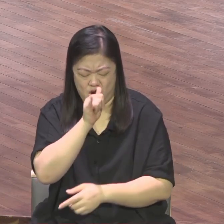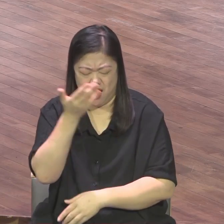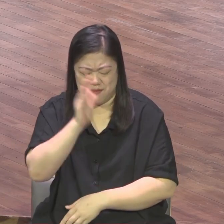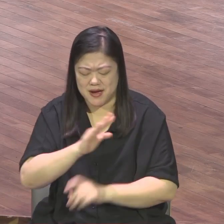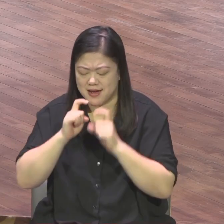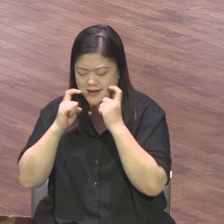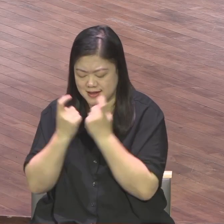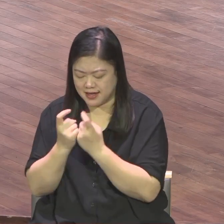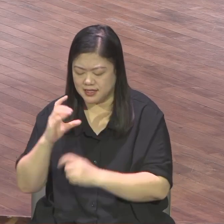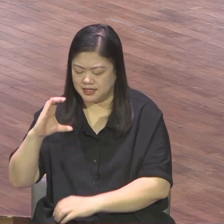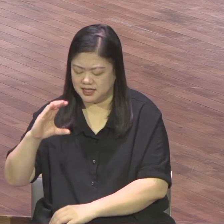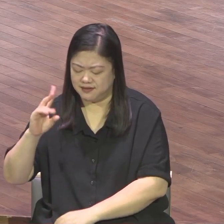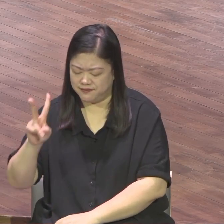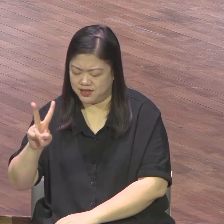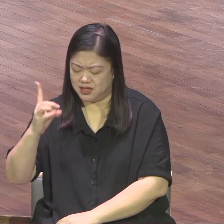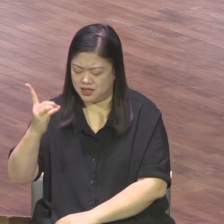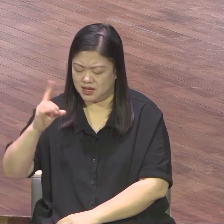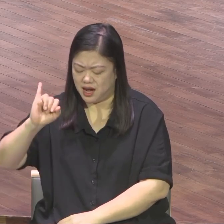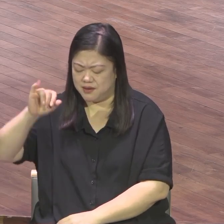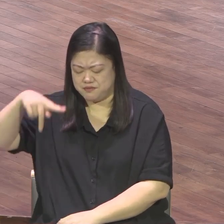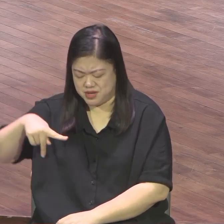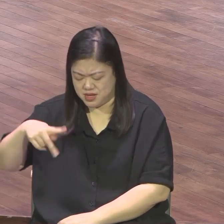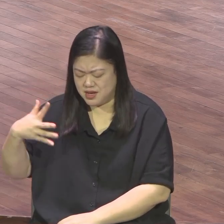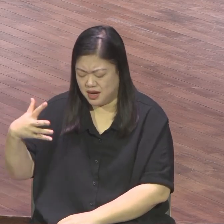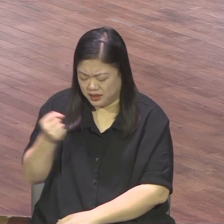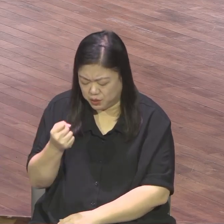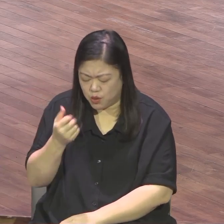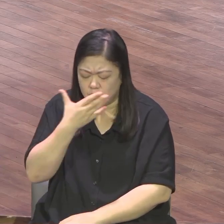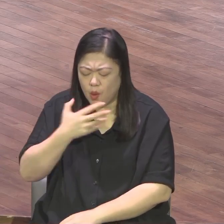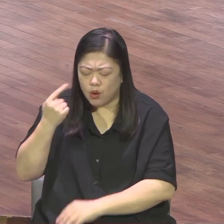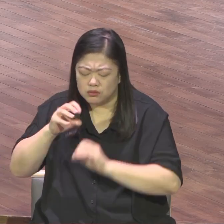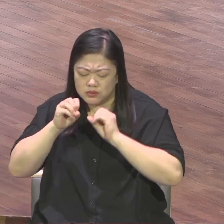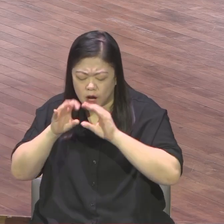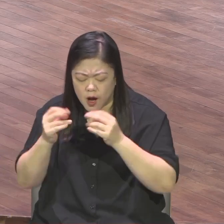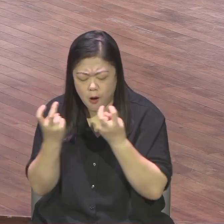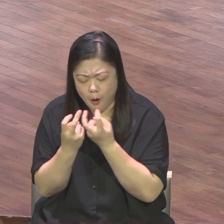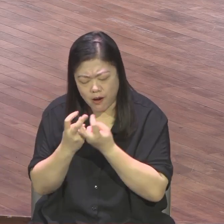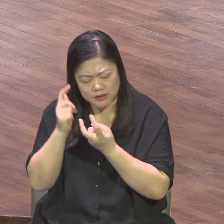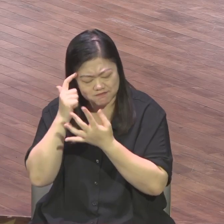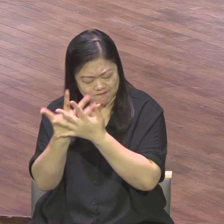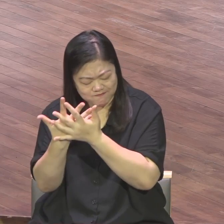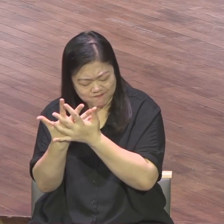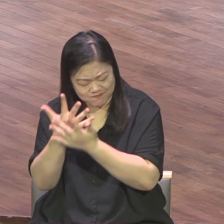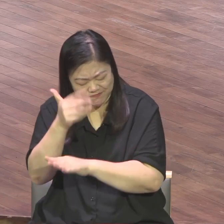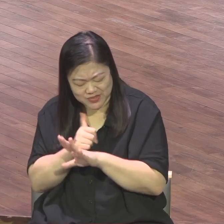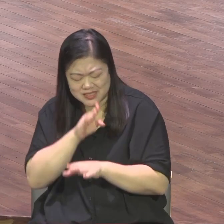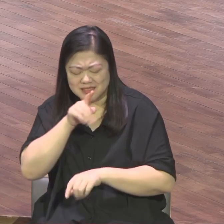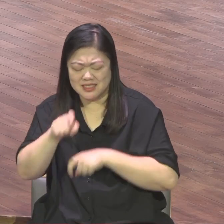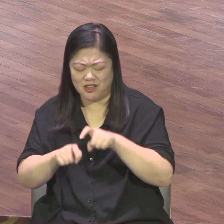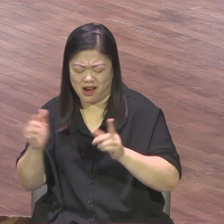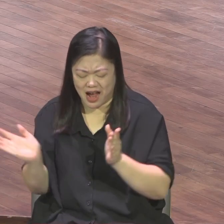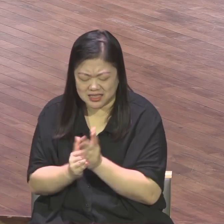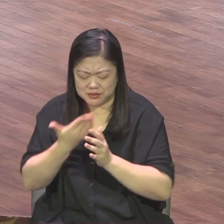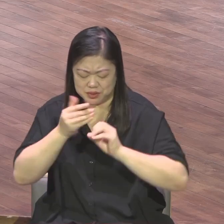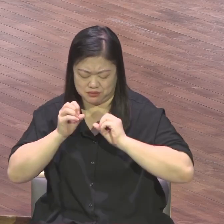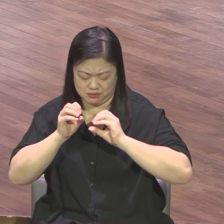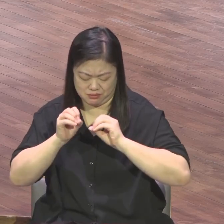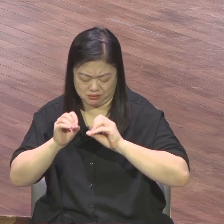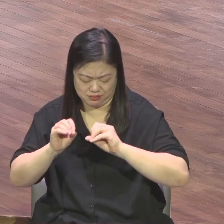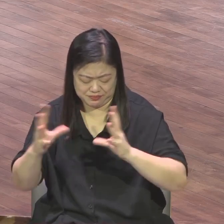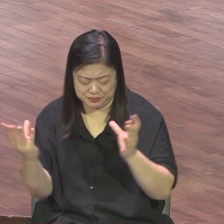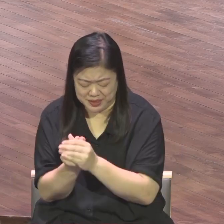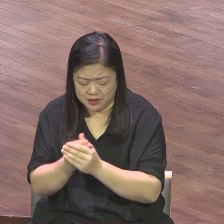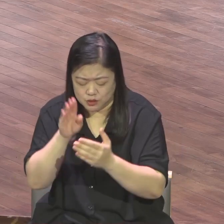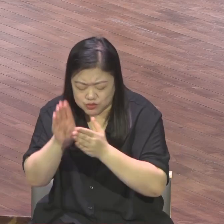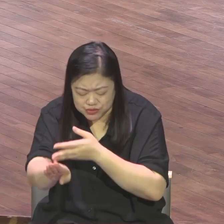피해가지고 답을 찾게 하여 주시옵시고 그리스도 안에 모든 것 다 있음을 예수와 그리스도 모든 문제 해결되심을 날마다